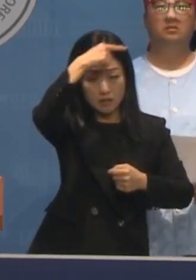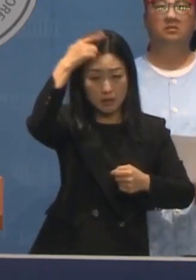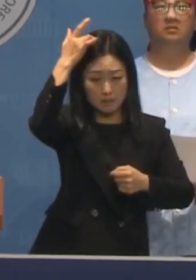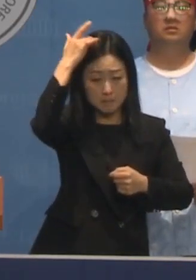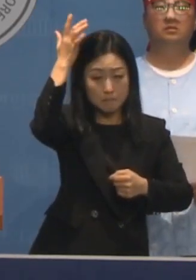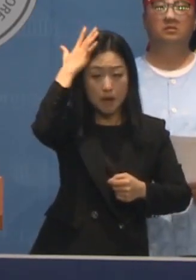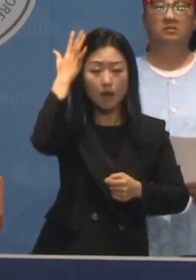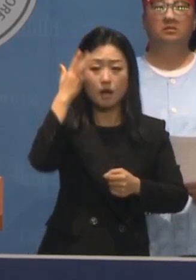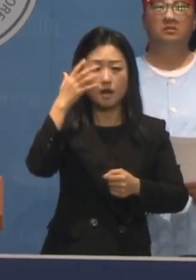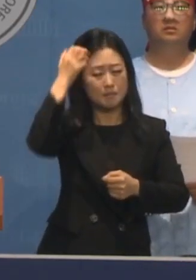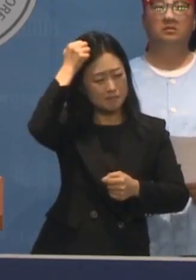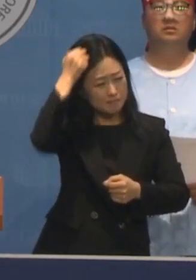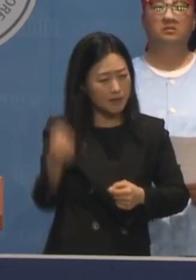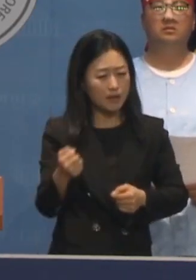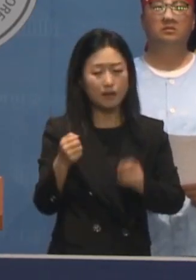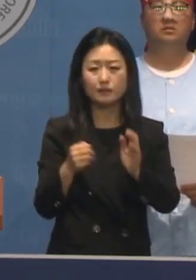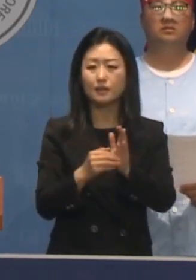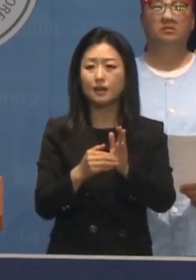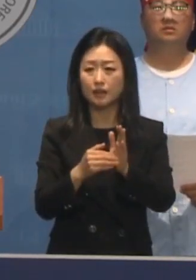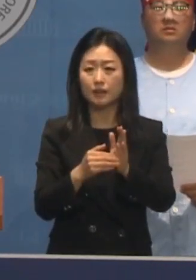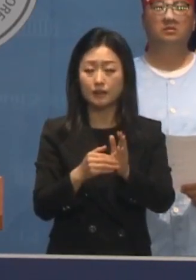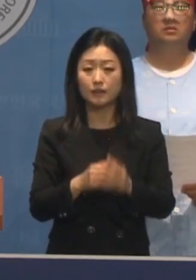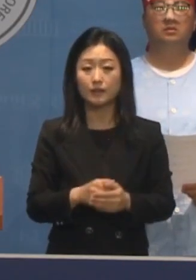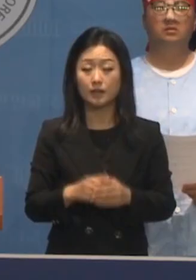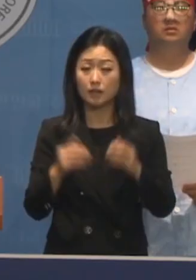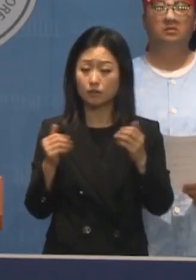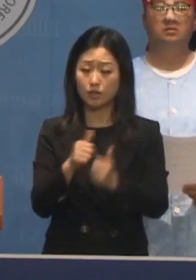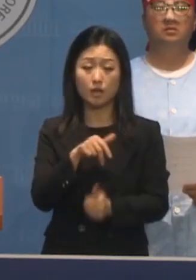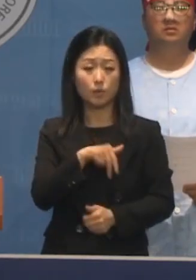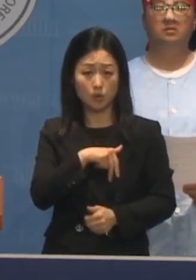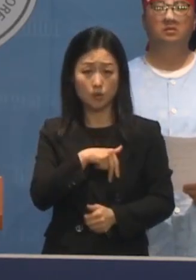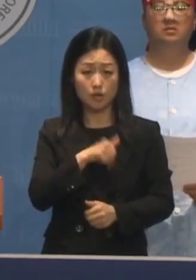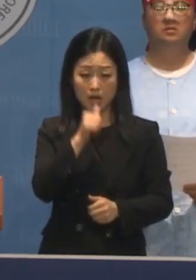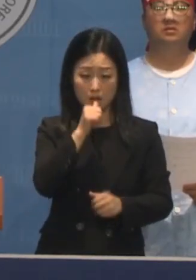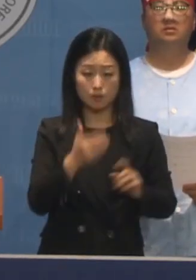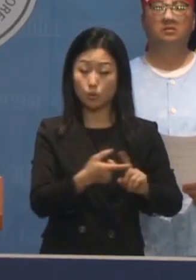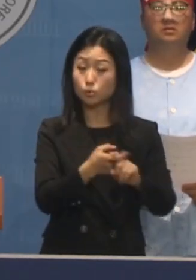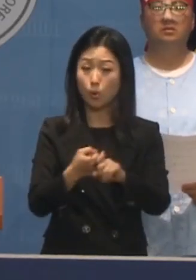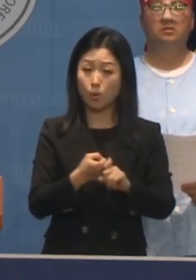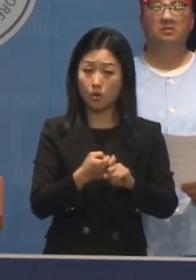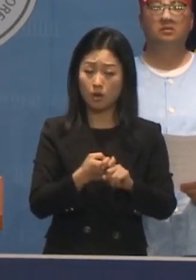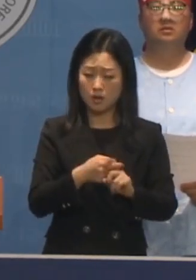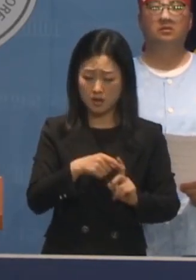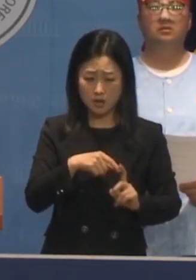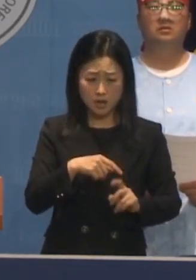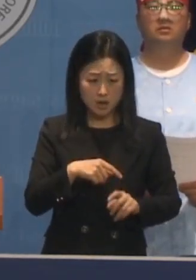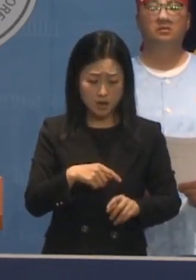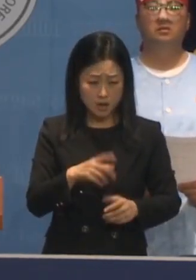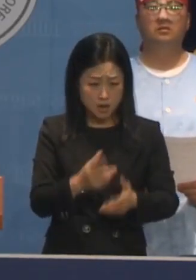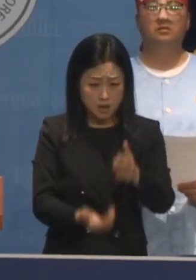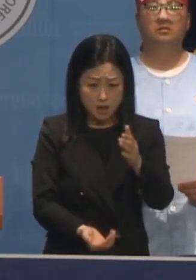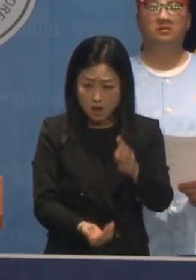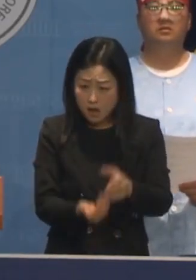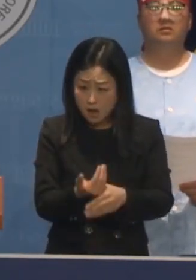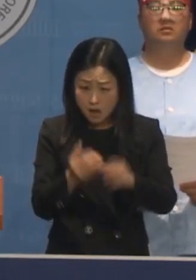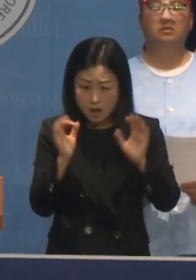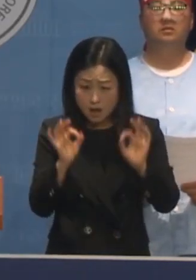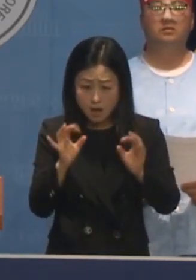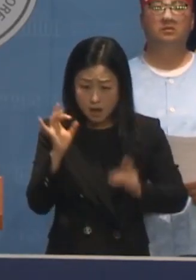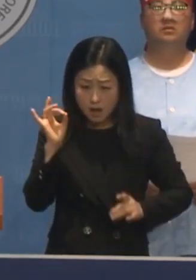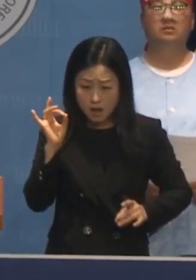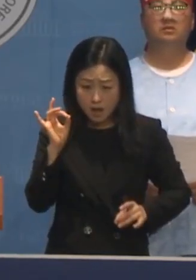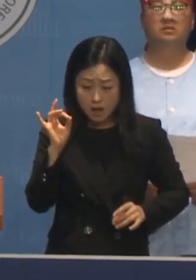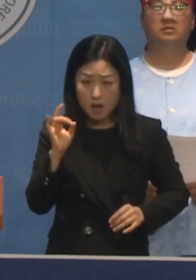정도로 머리카락을 뜯겼다. 국회의원과 금속노조는 피를 보고만 이 사태를 그냥